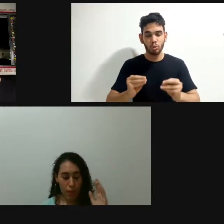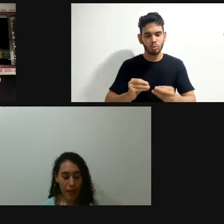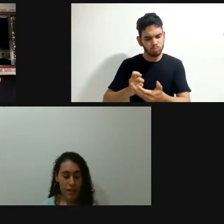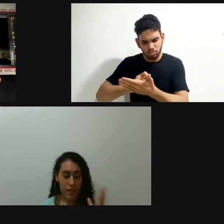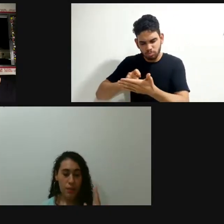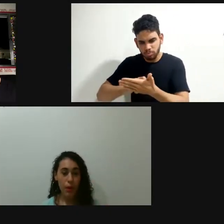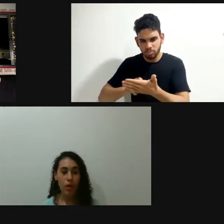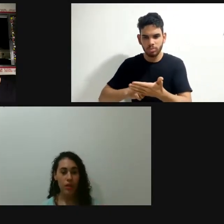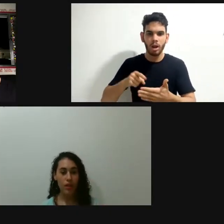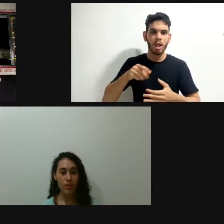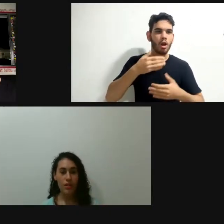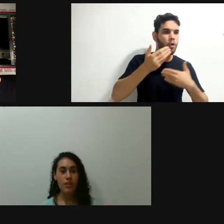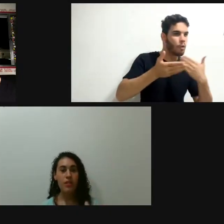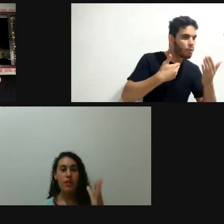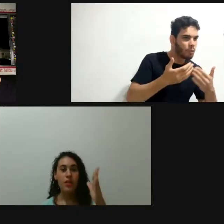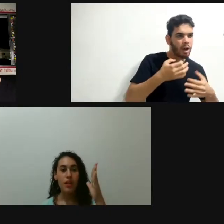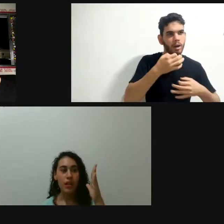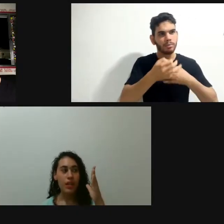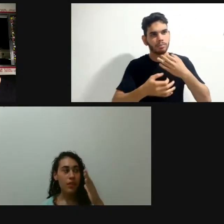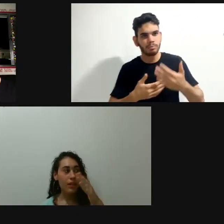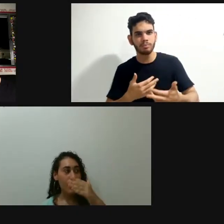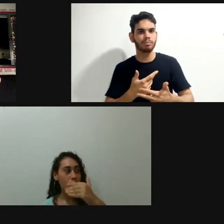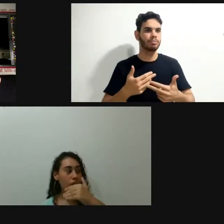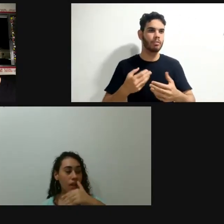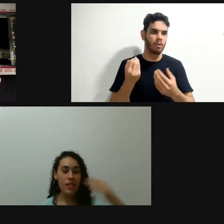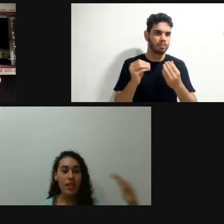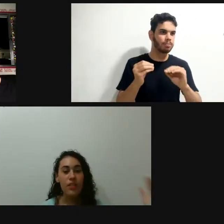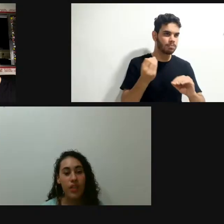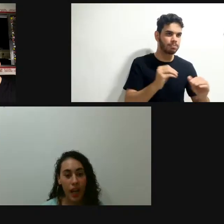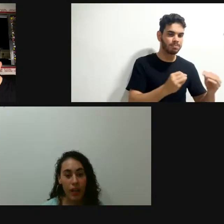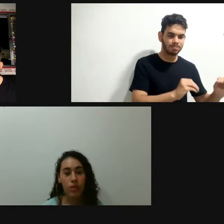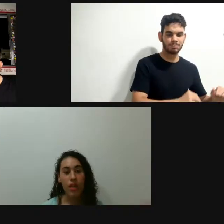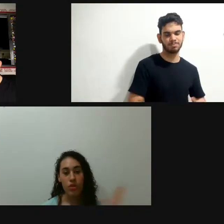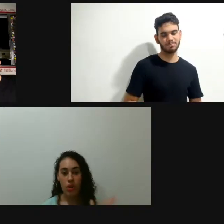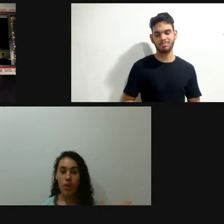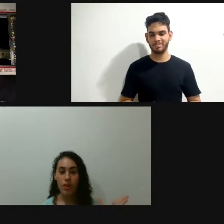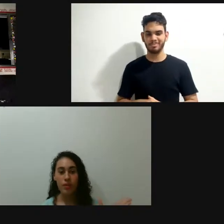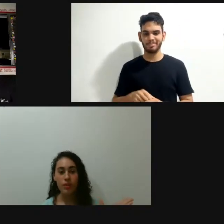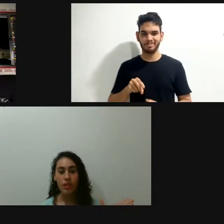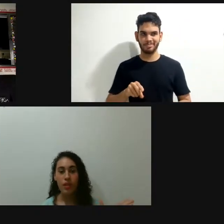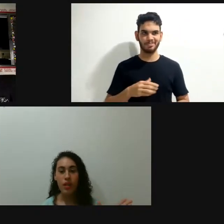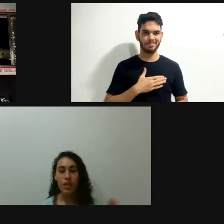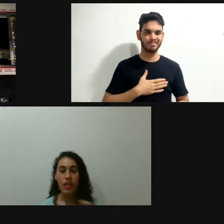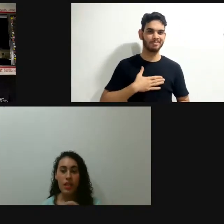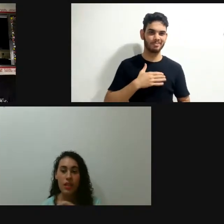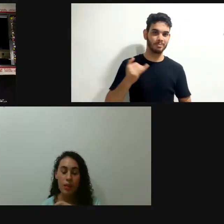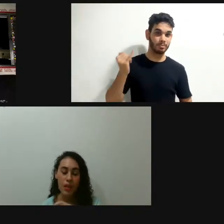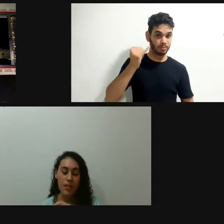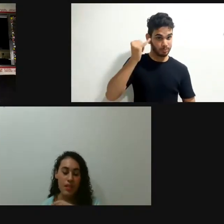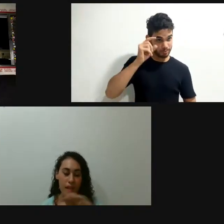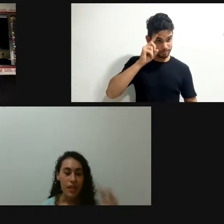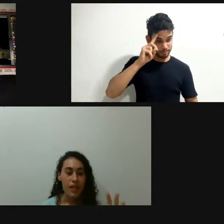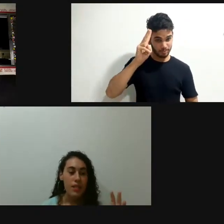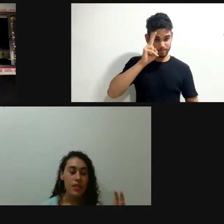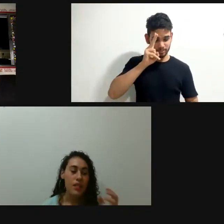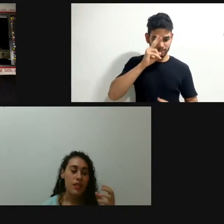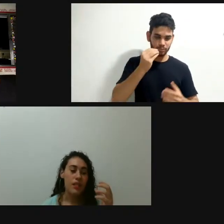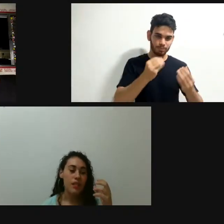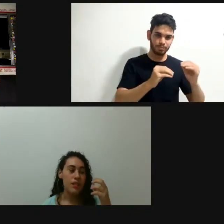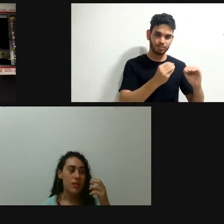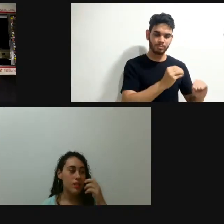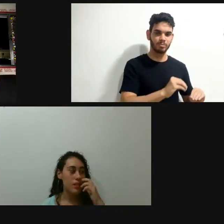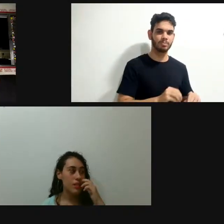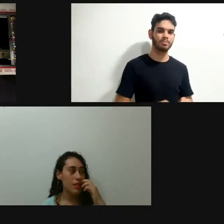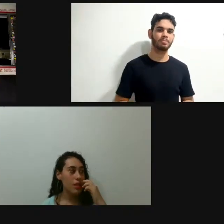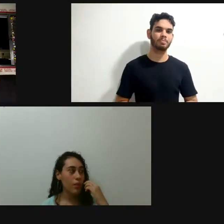diálogos mais importantes, que têm um grande significado na história, e também cenas